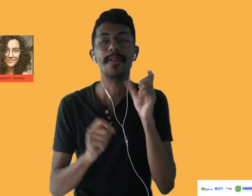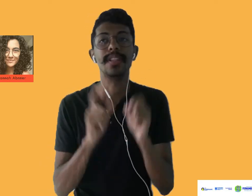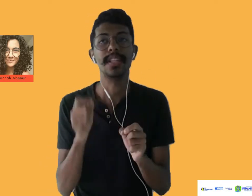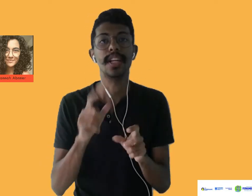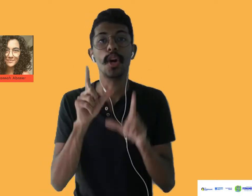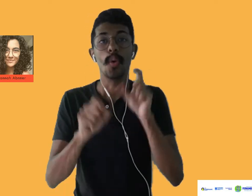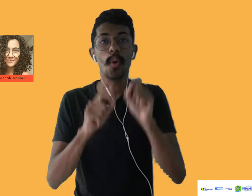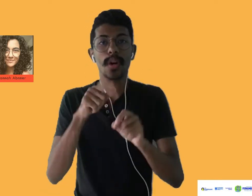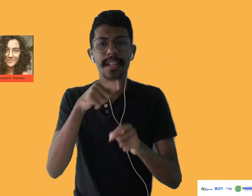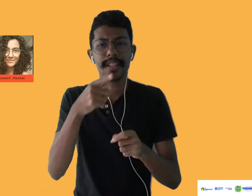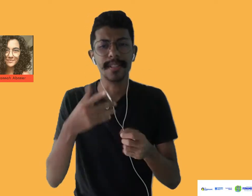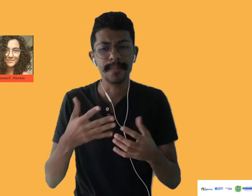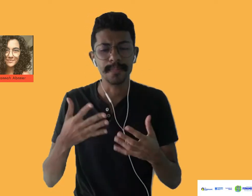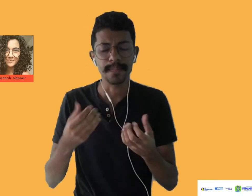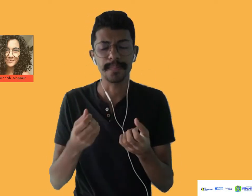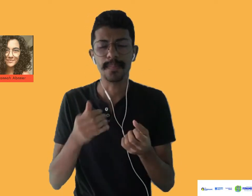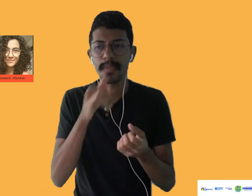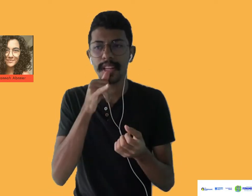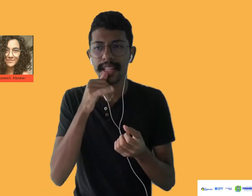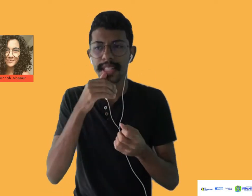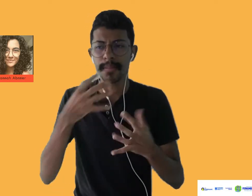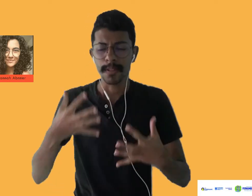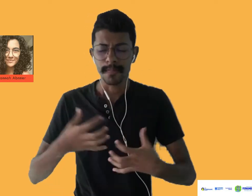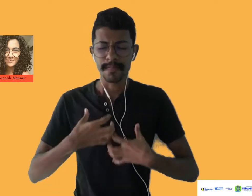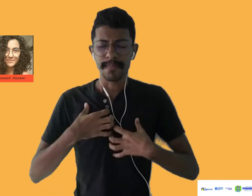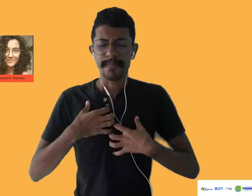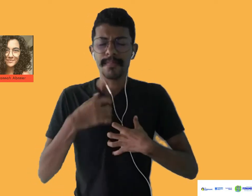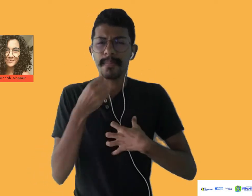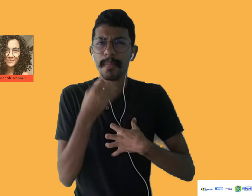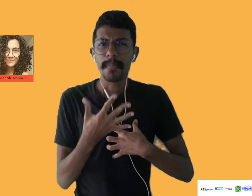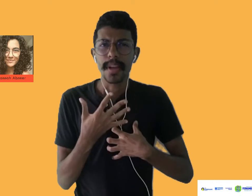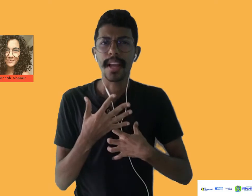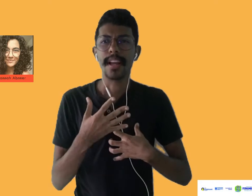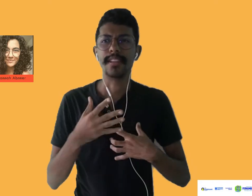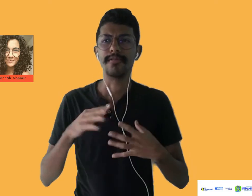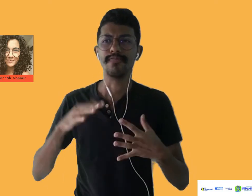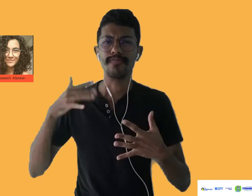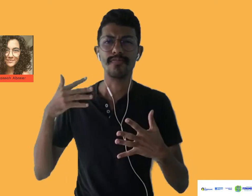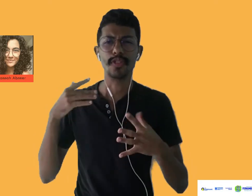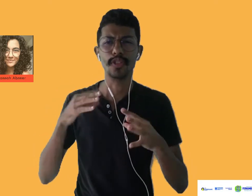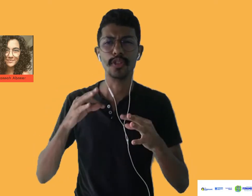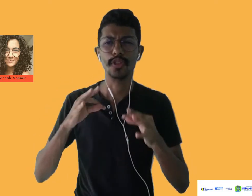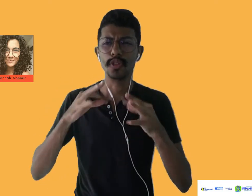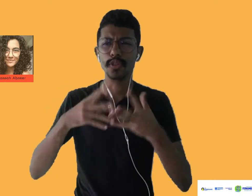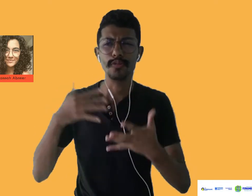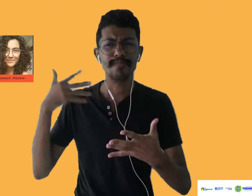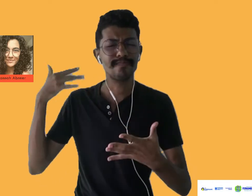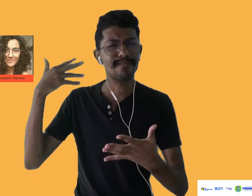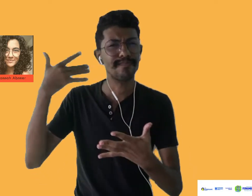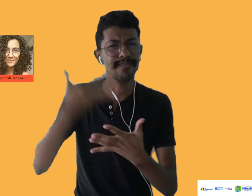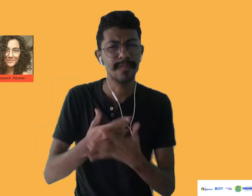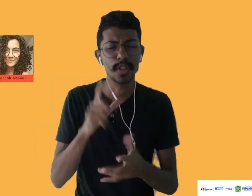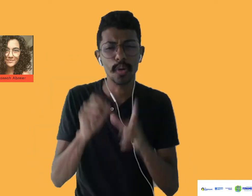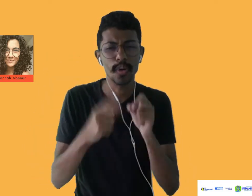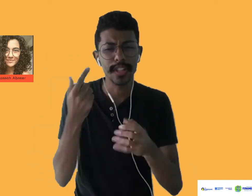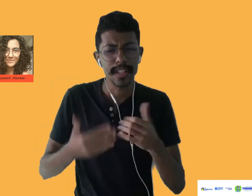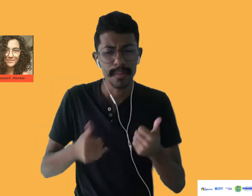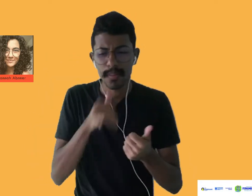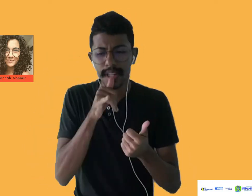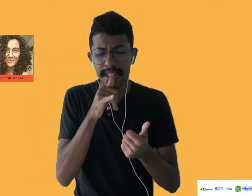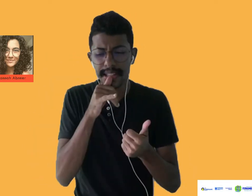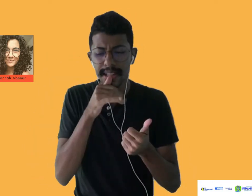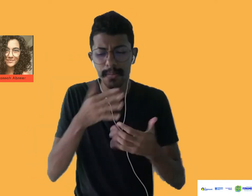finalizar bem, assim, para cima, o que tem te inspirado nesses tempos, sabe? Assim, em todos os tempos, o que tem feito, né?